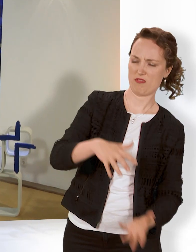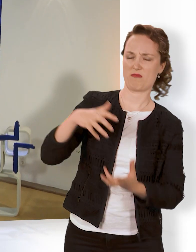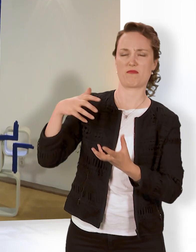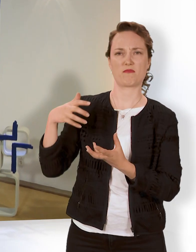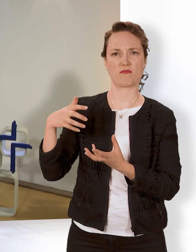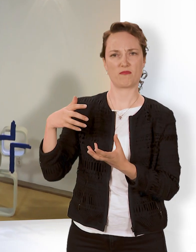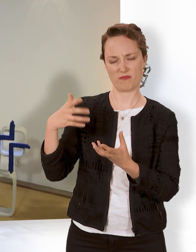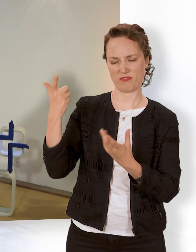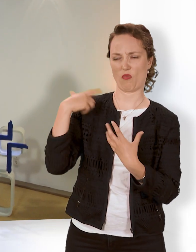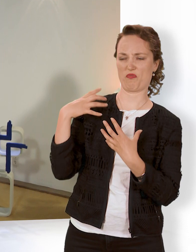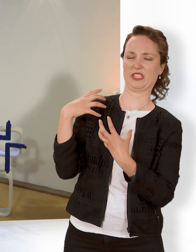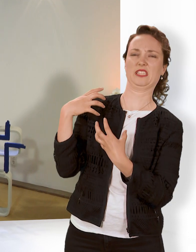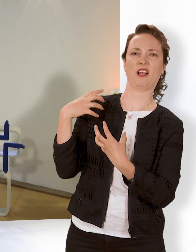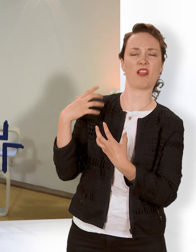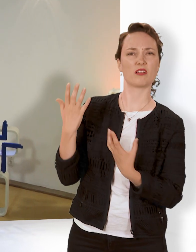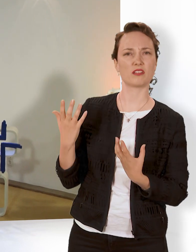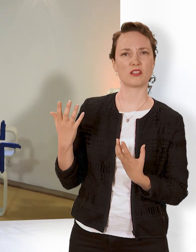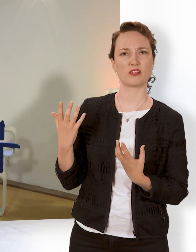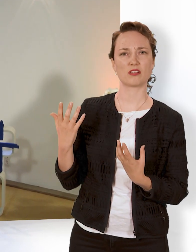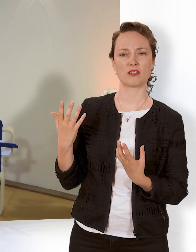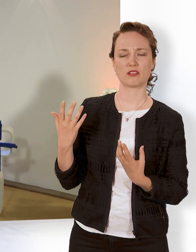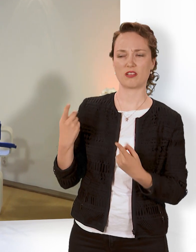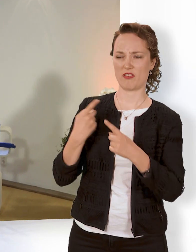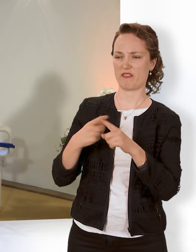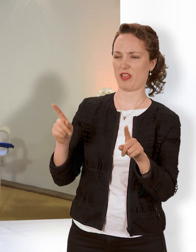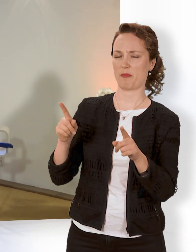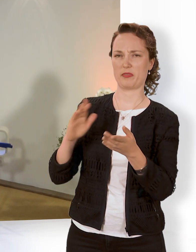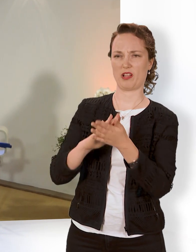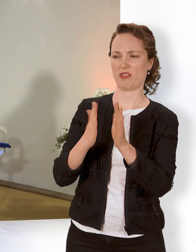fest, überlässt mich fremden Händen.